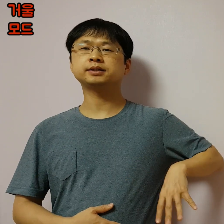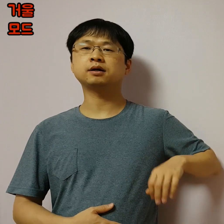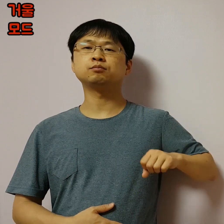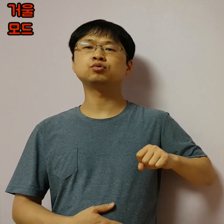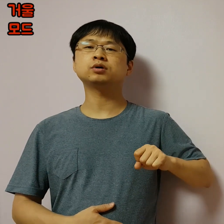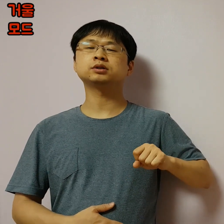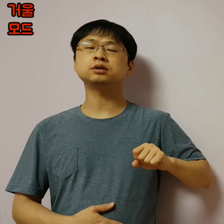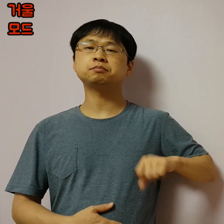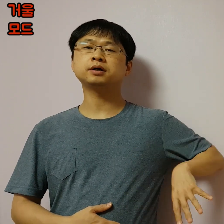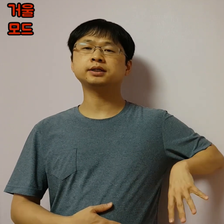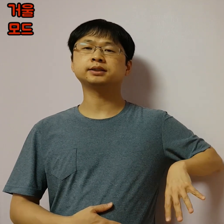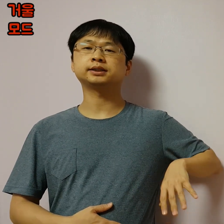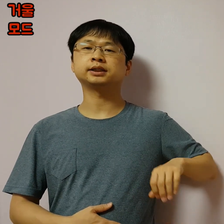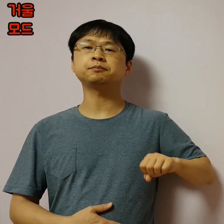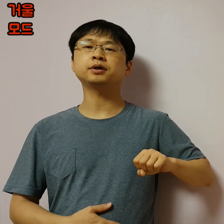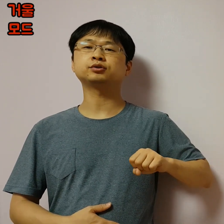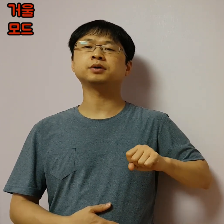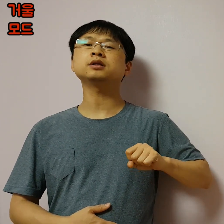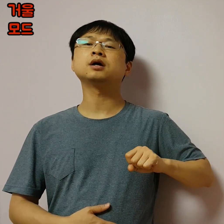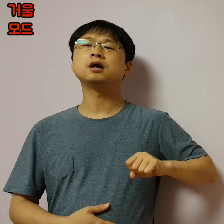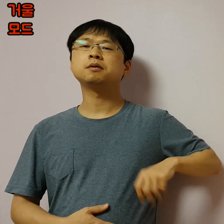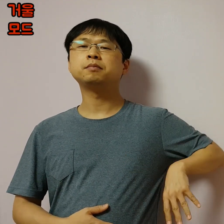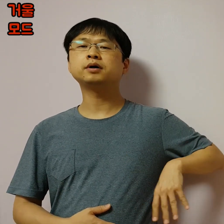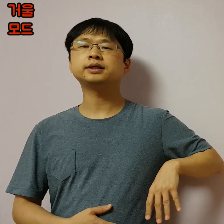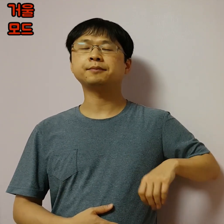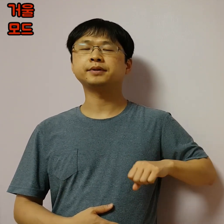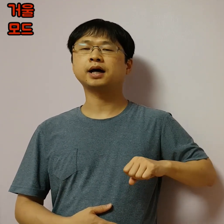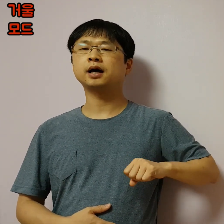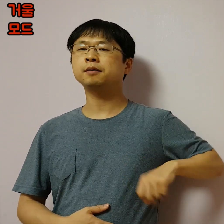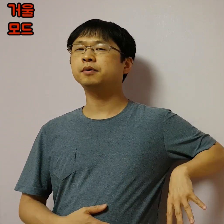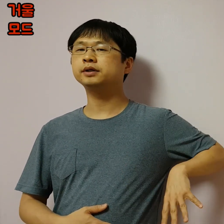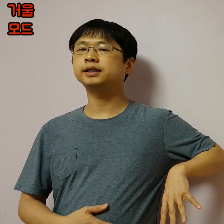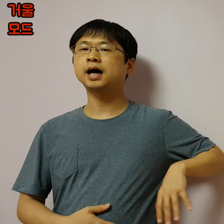펼치면서 물건을 버리듯이 펴주면 버리다입니다. 버리다.